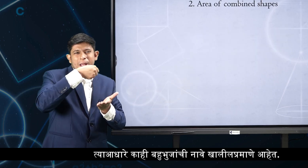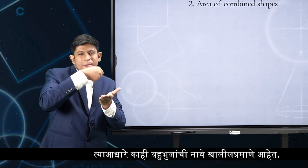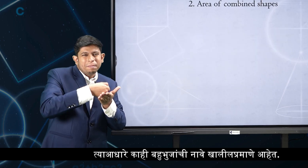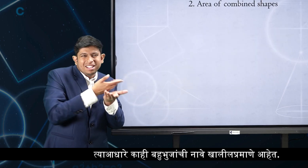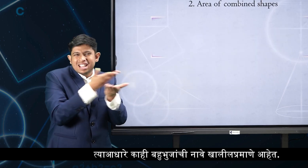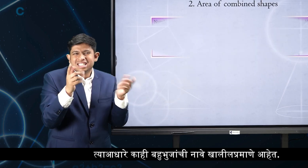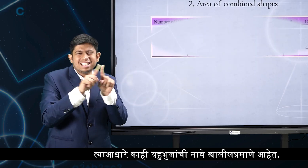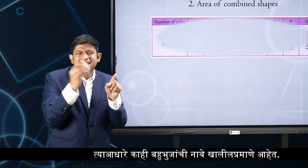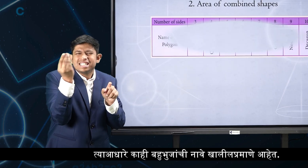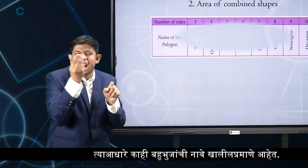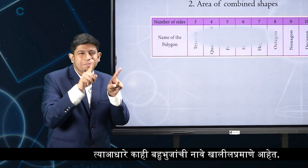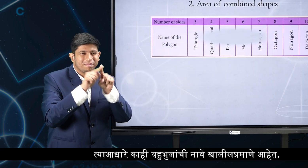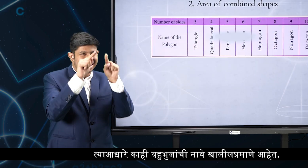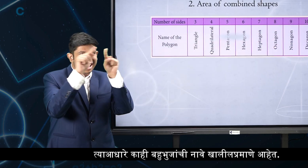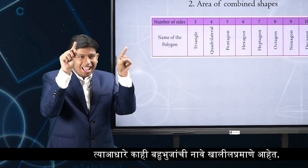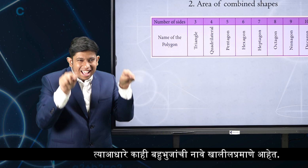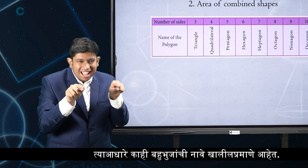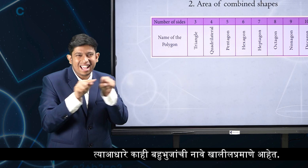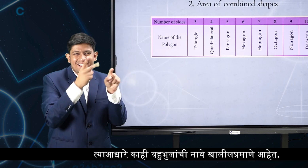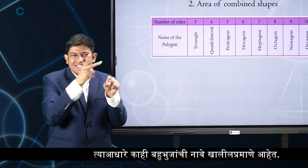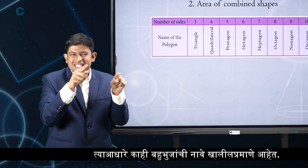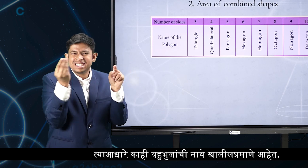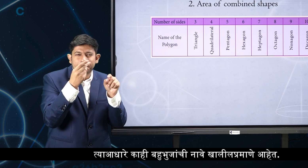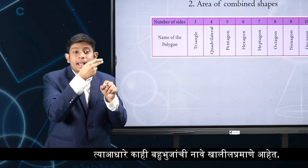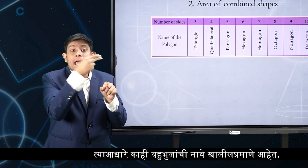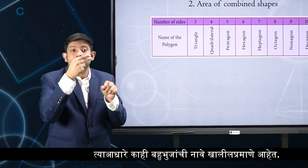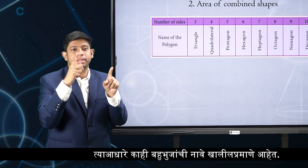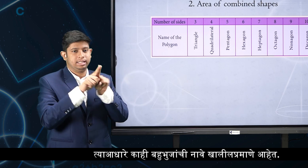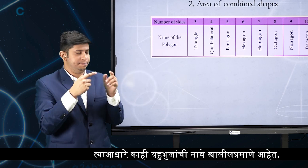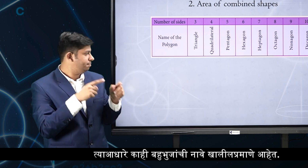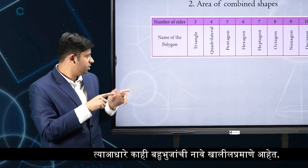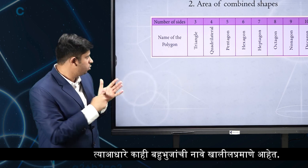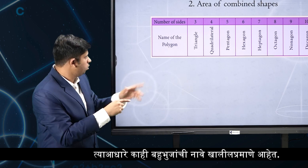त्या आधारे काही बहुभुजांची नावे खालीलप्रमाणे आहेत.